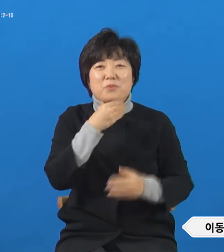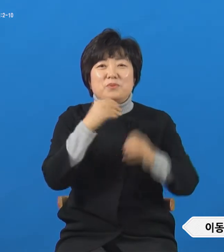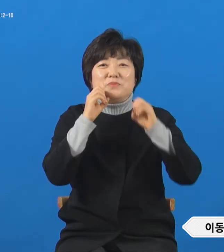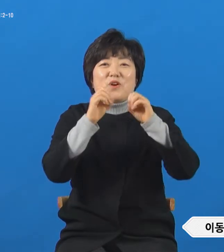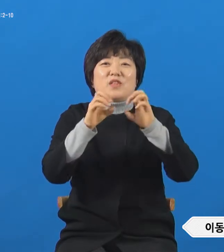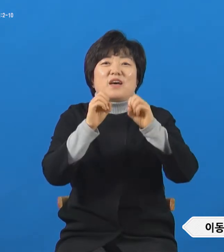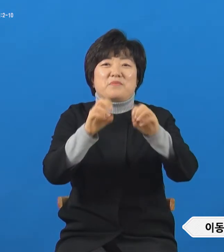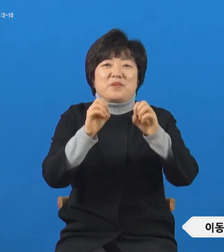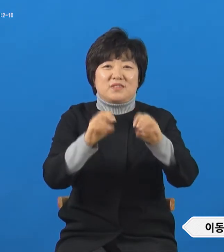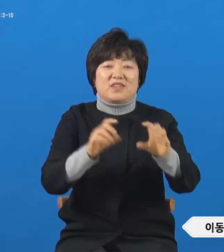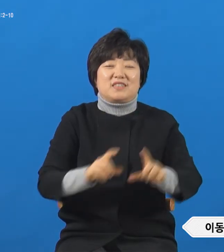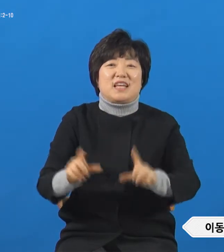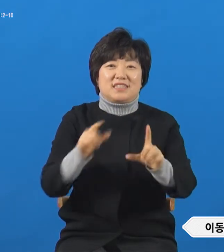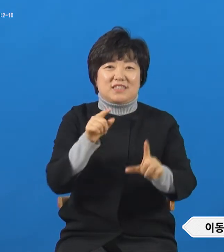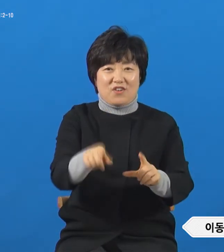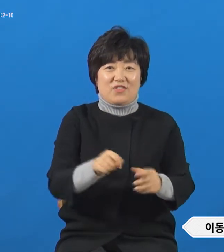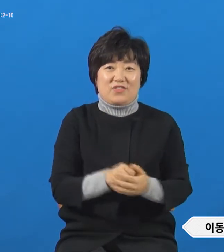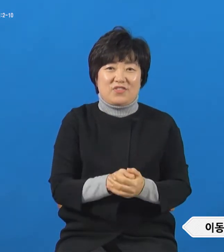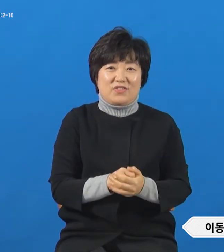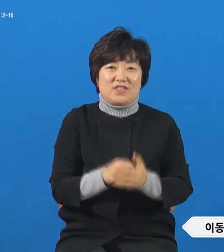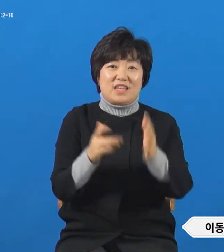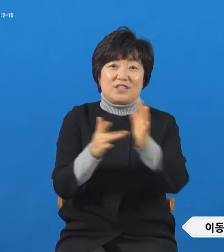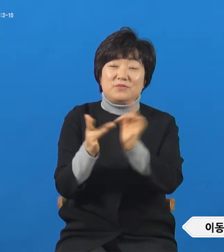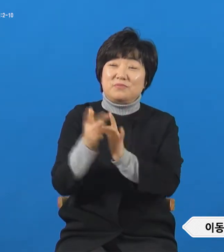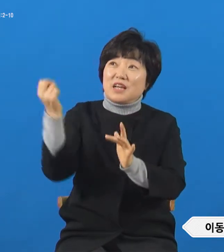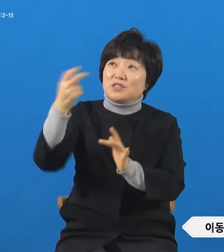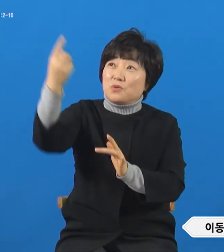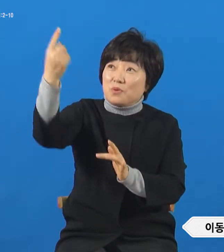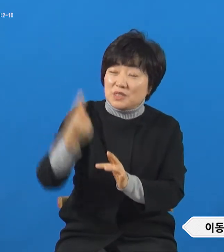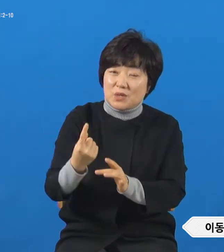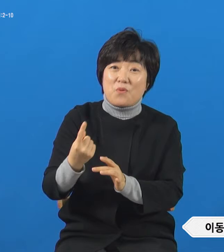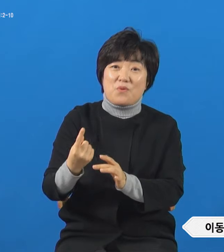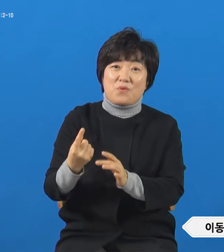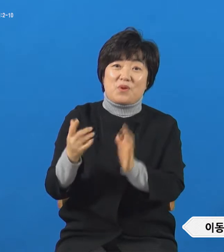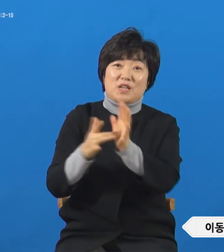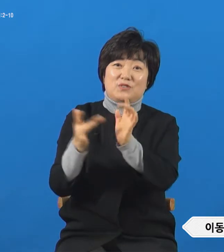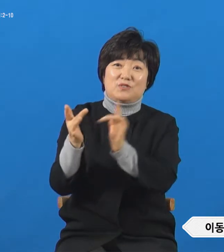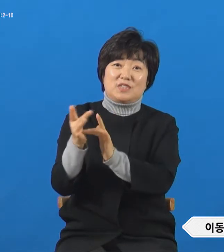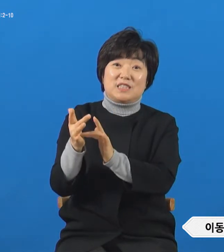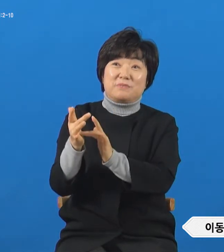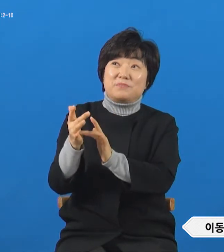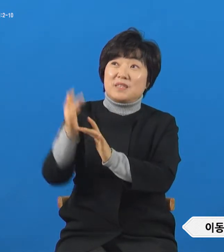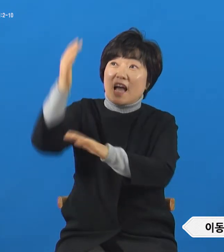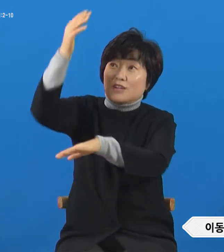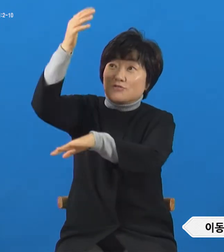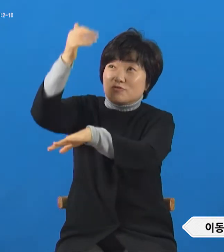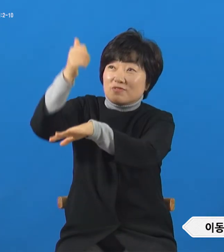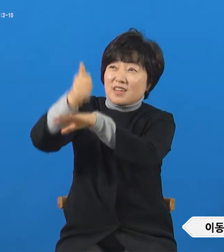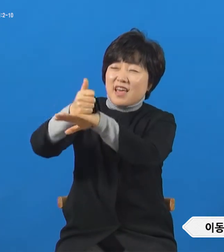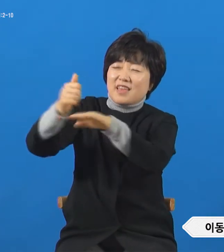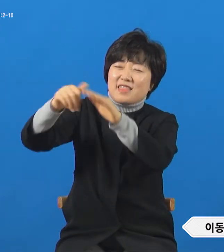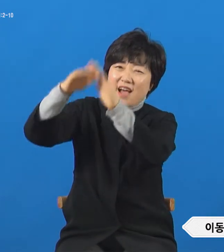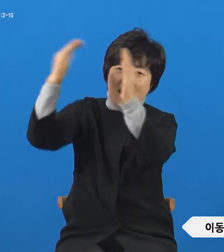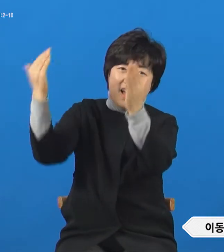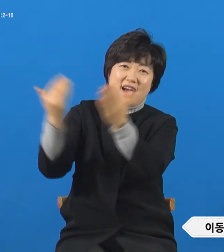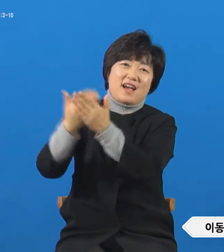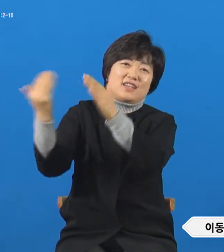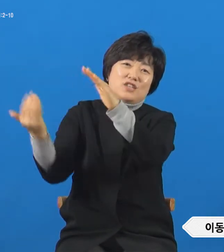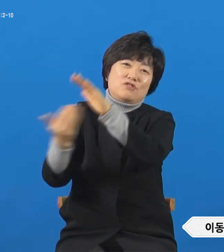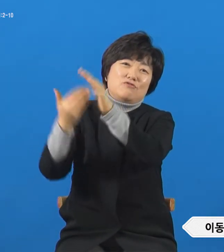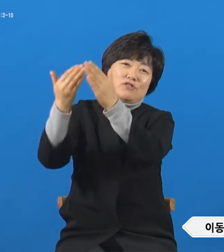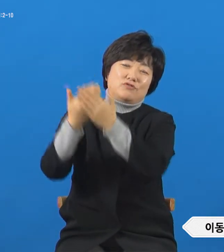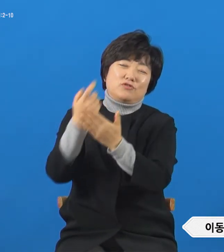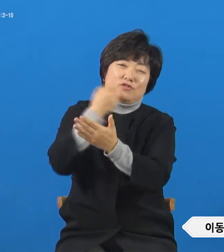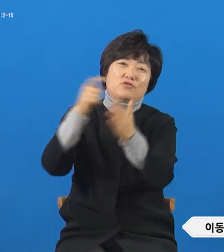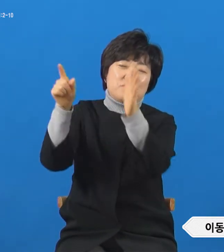당당하게 전도하면서 사는 것. 그분 다시 오시고 그분이 모든 것을 마침내 이루어 줄 것을 믿기